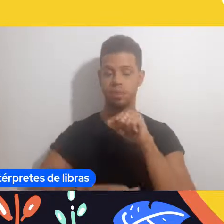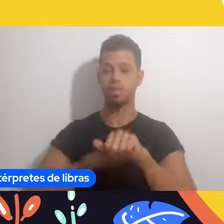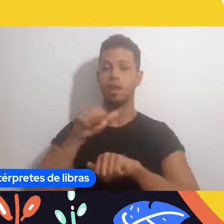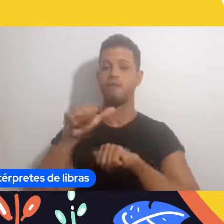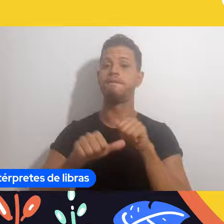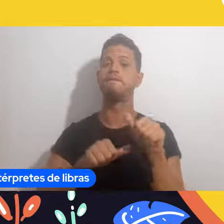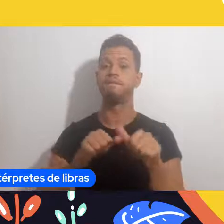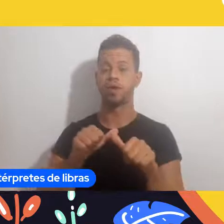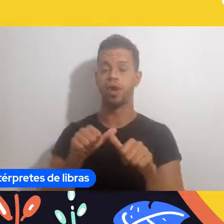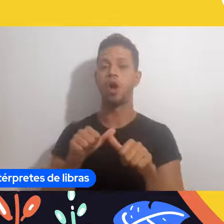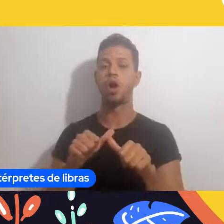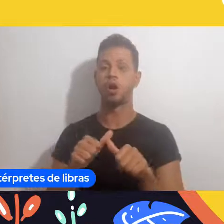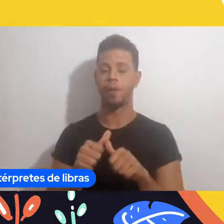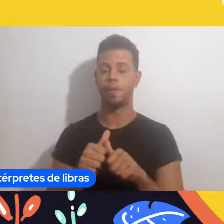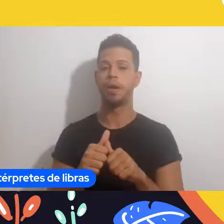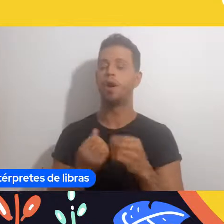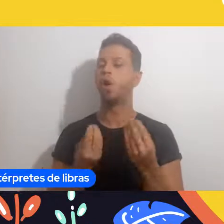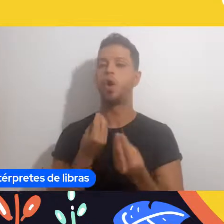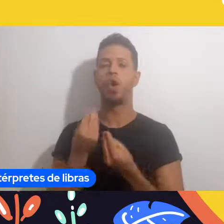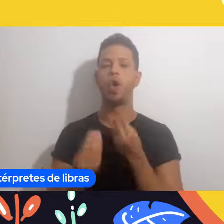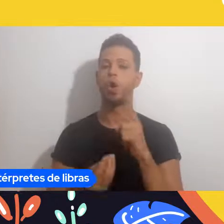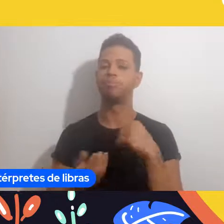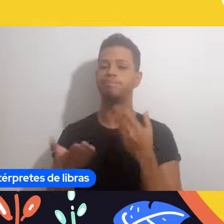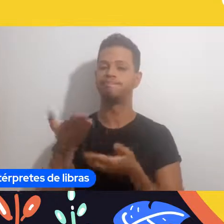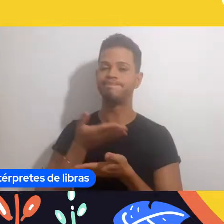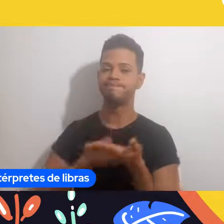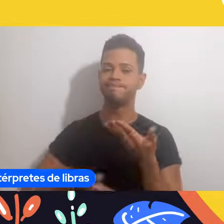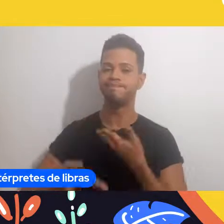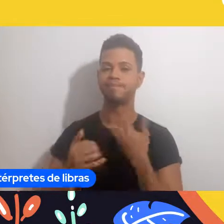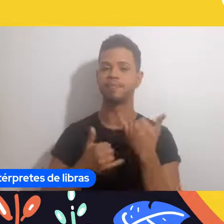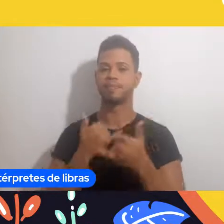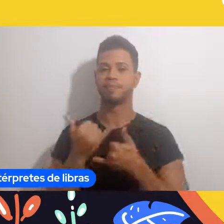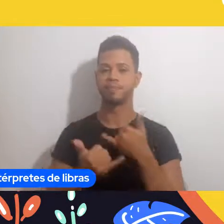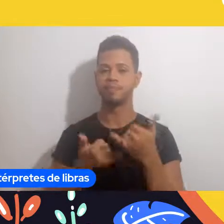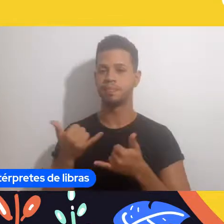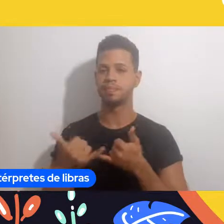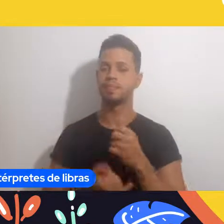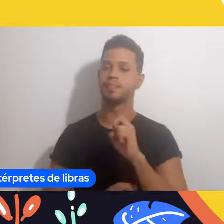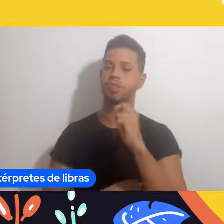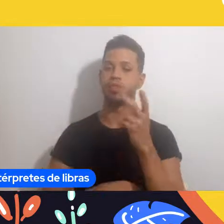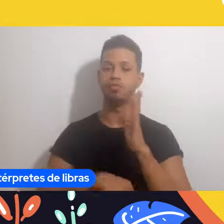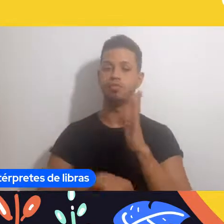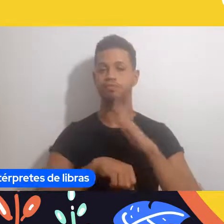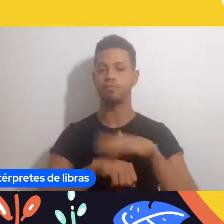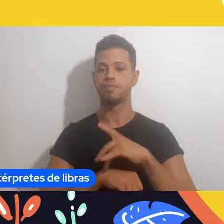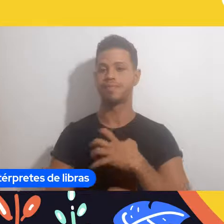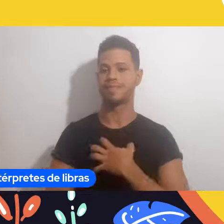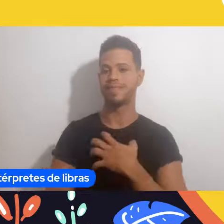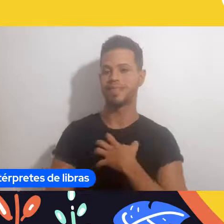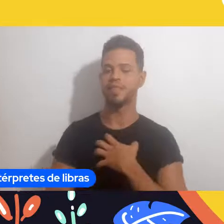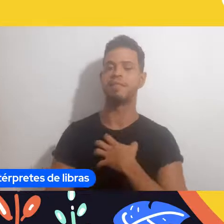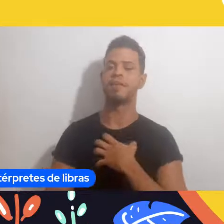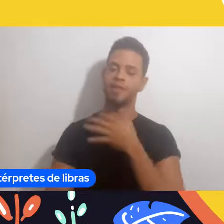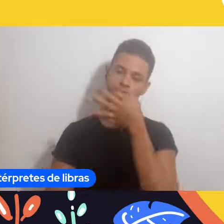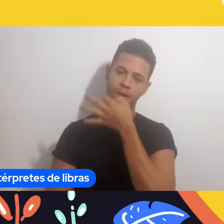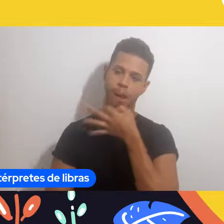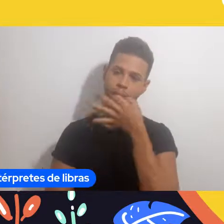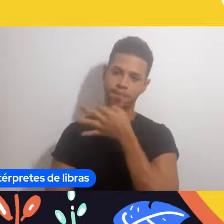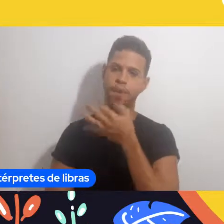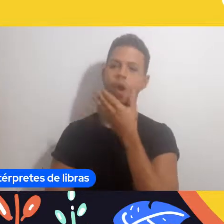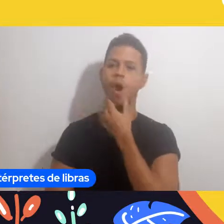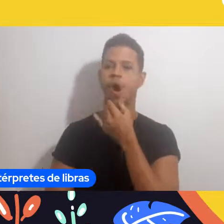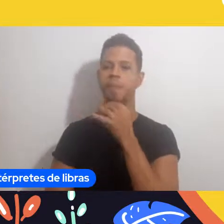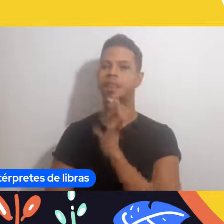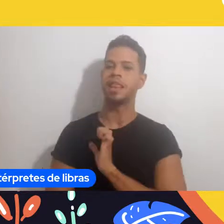objetos e como é que a gente também se relaciona com ele, brincando ou mesmo evocando os sentimentos, fica essa dica do Homem que Amava Caixas,